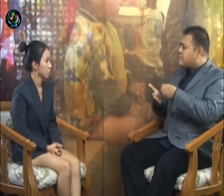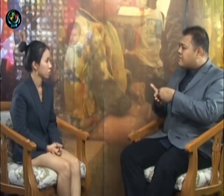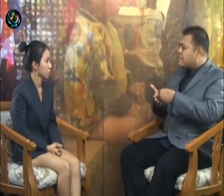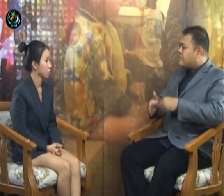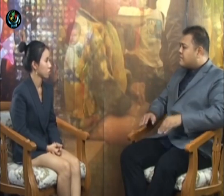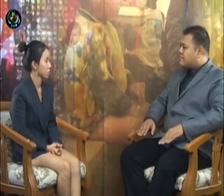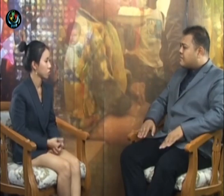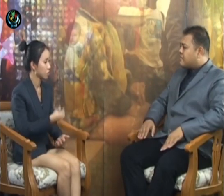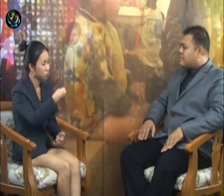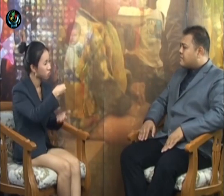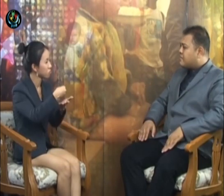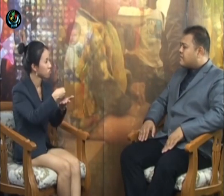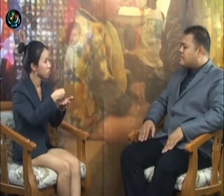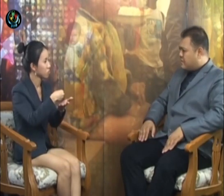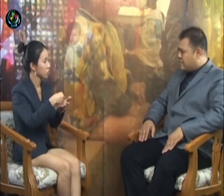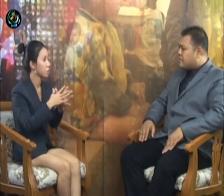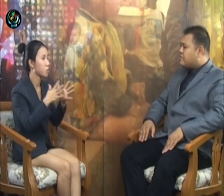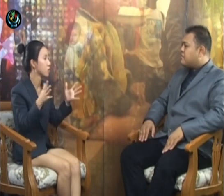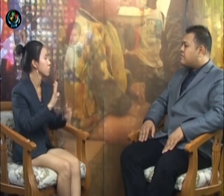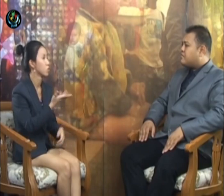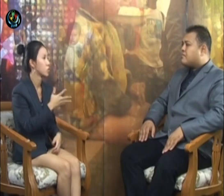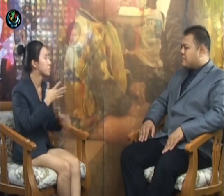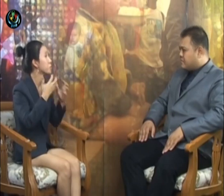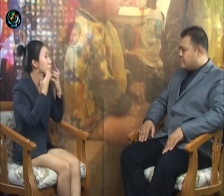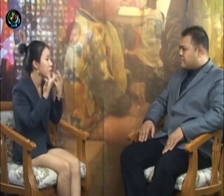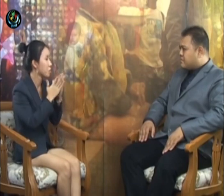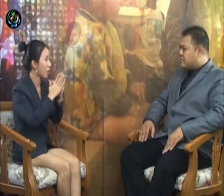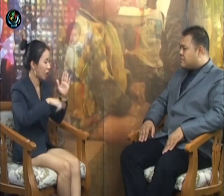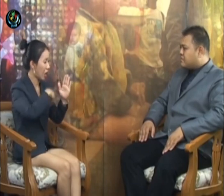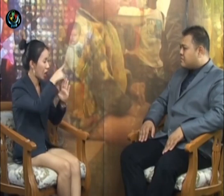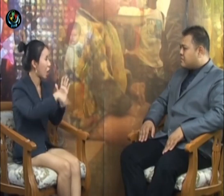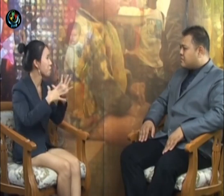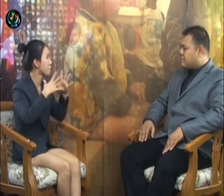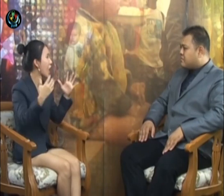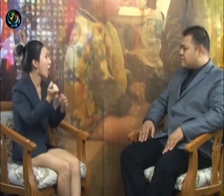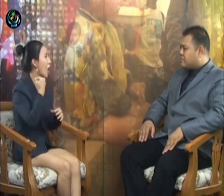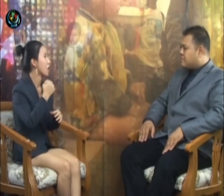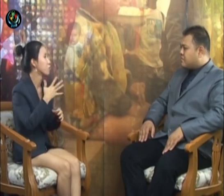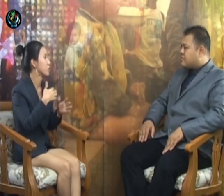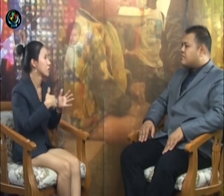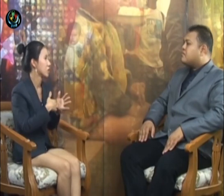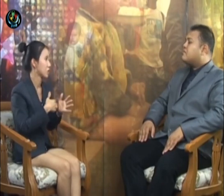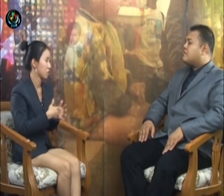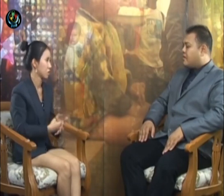များလား ဟာအလွန်နည်းပါပါတယ်များများဆဆမရှိပါဘူးတပီလုံးဝမတန်ဆန်းသူတွေအတွက်အင်အားမရှိဘူးခက်ခဲပါတ